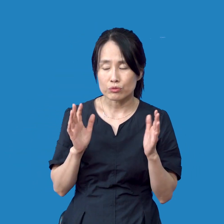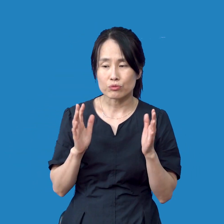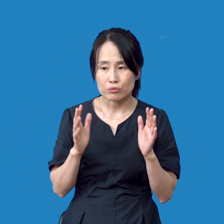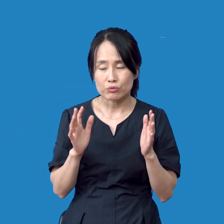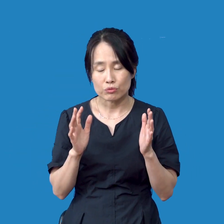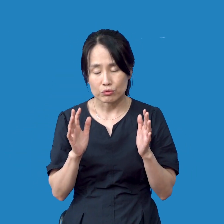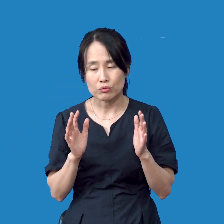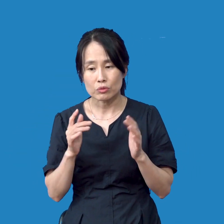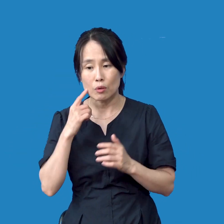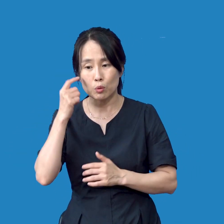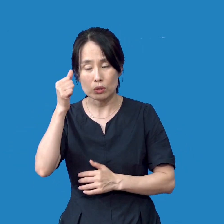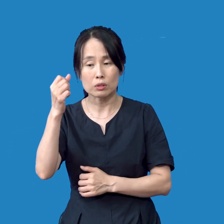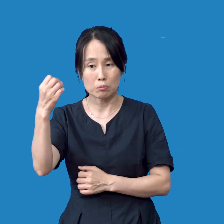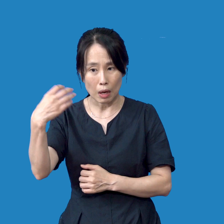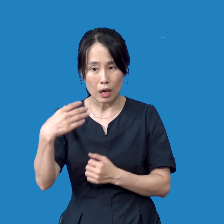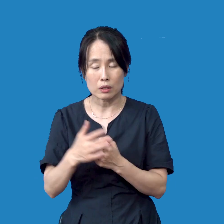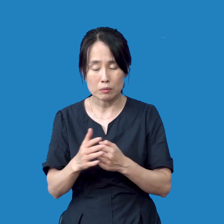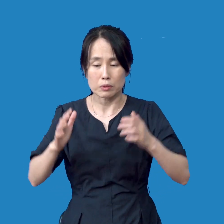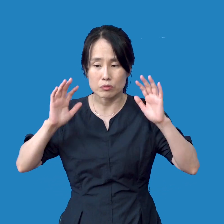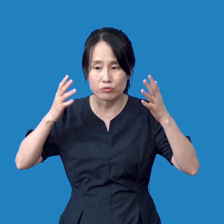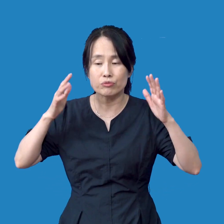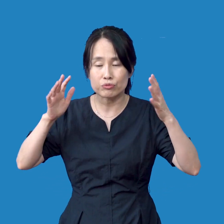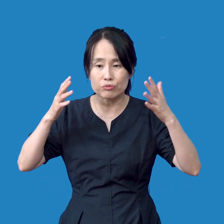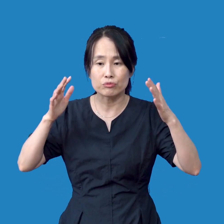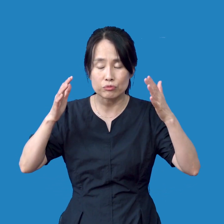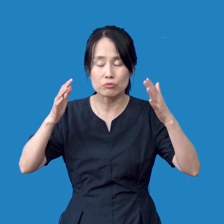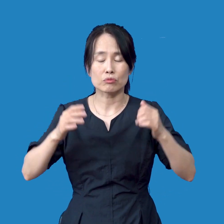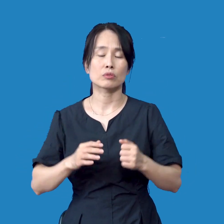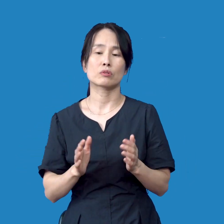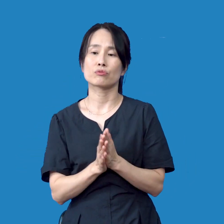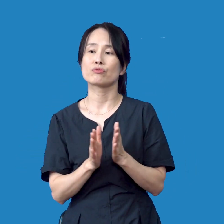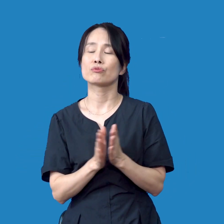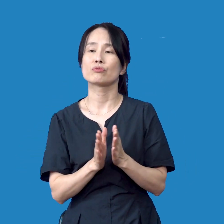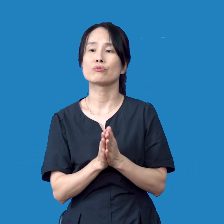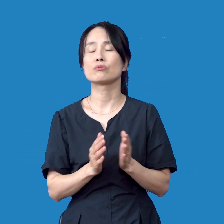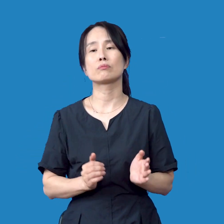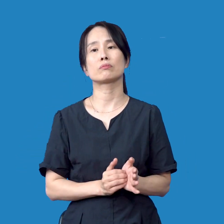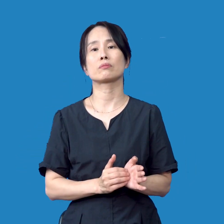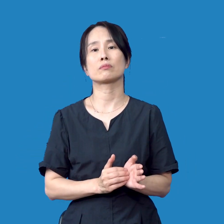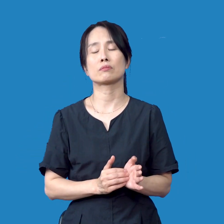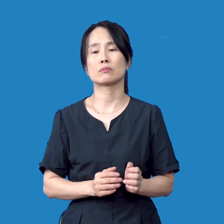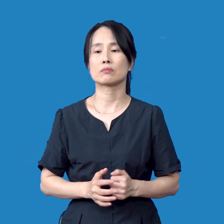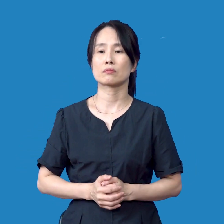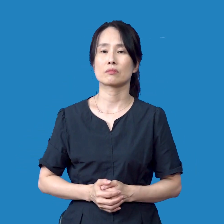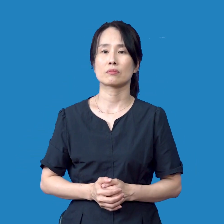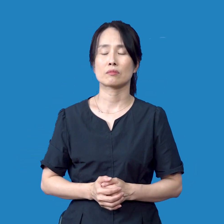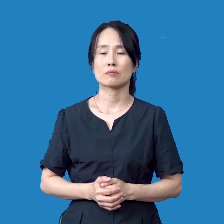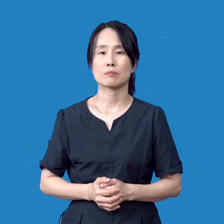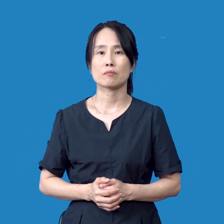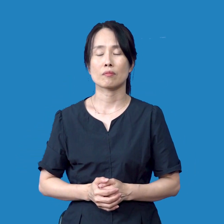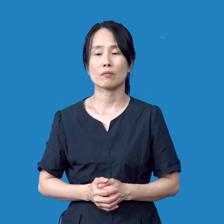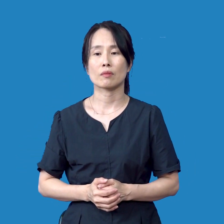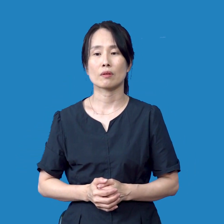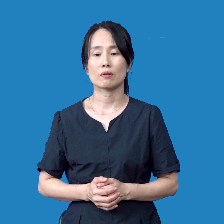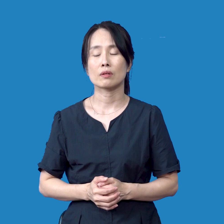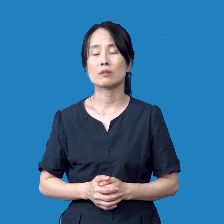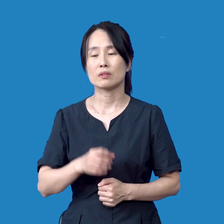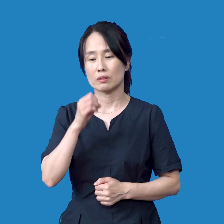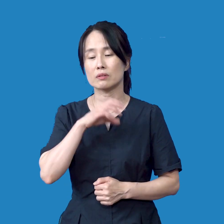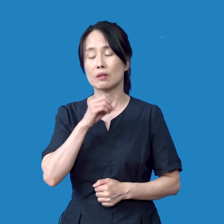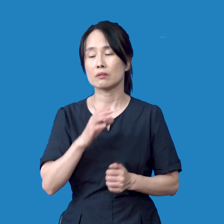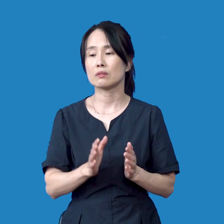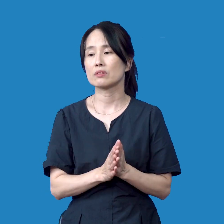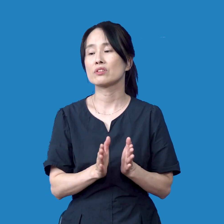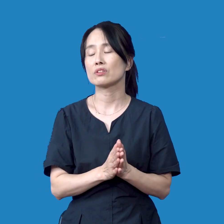쳤습니다. 의례적으로 친 거죠. 그냥 한 두어 번 치다가 말고 또 손을 축 늘어뜨리고 그냥 박수 치는